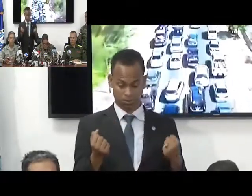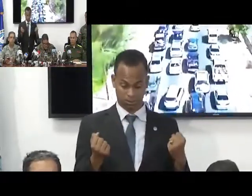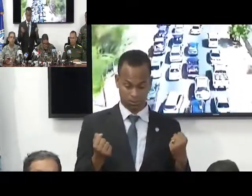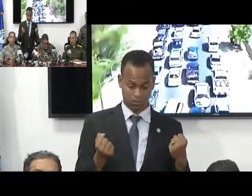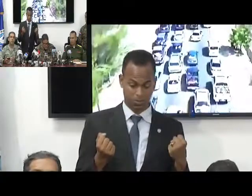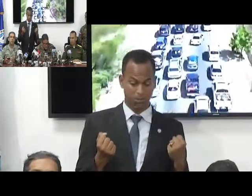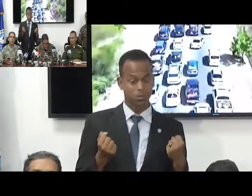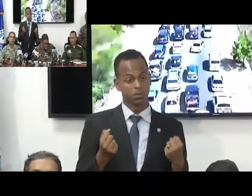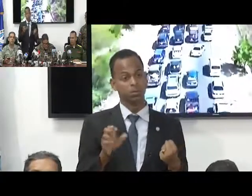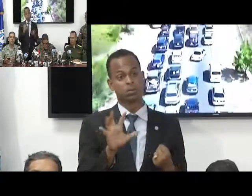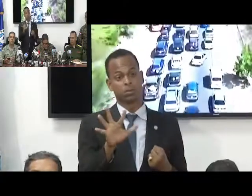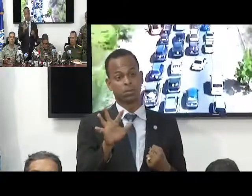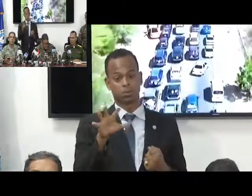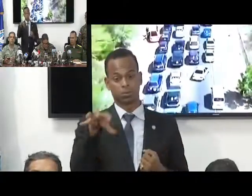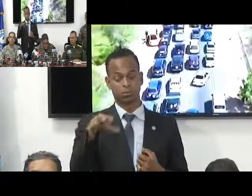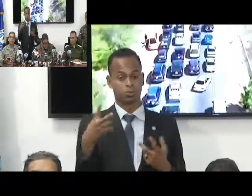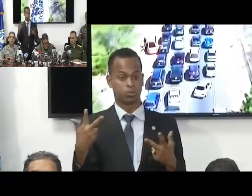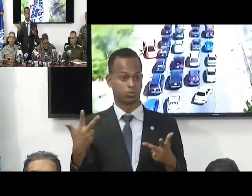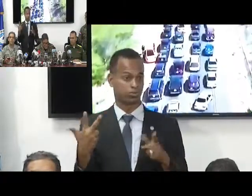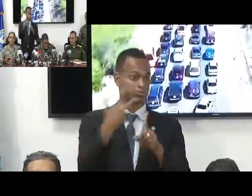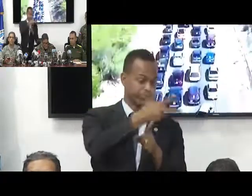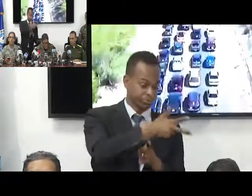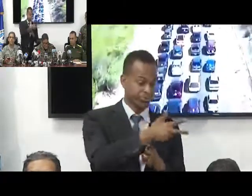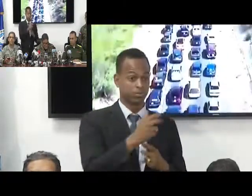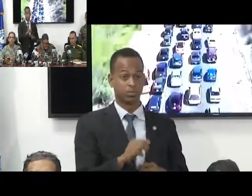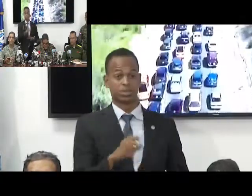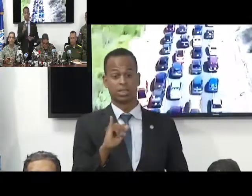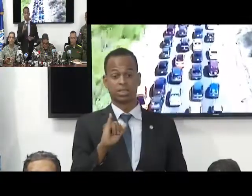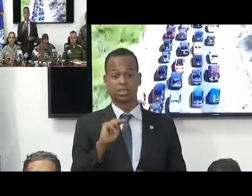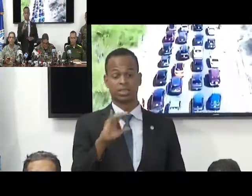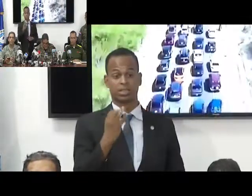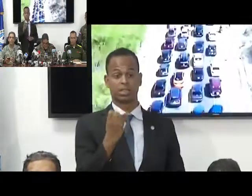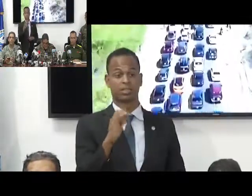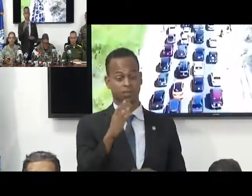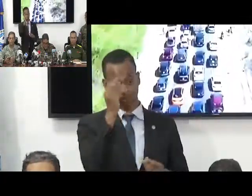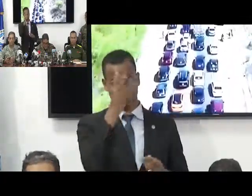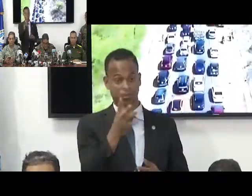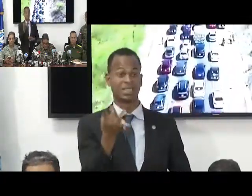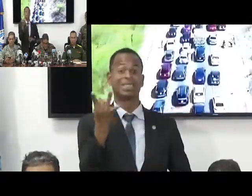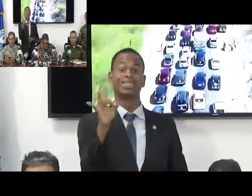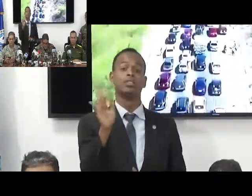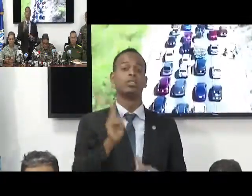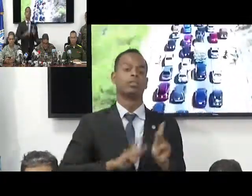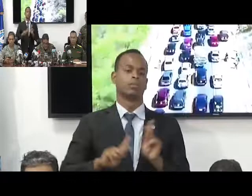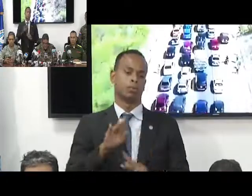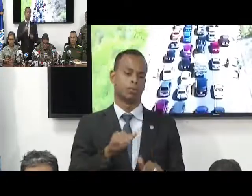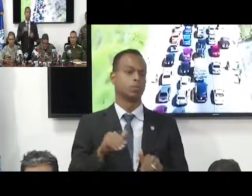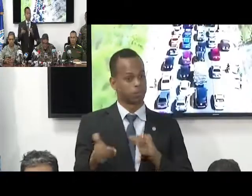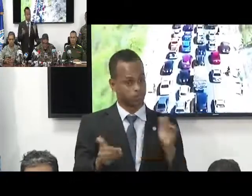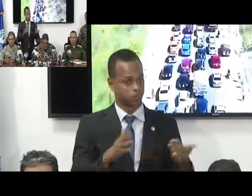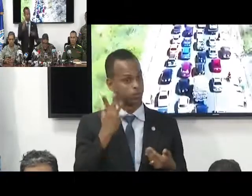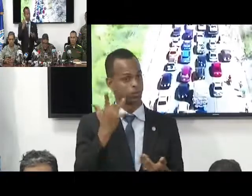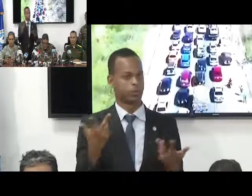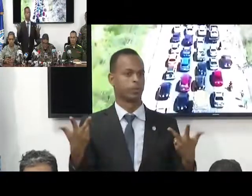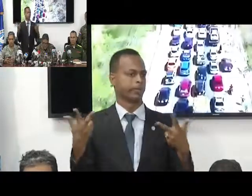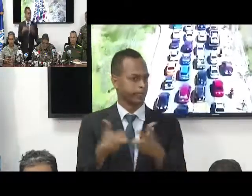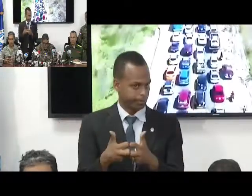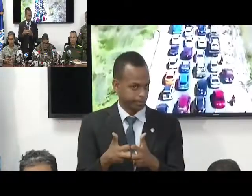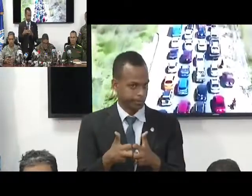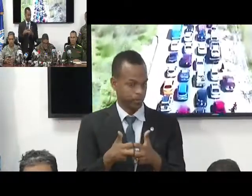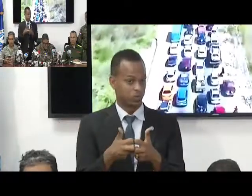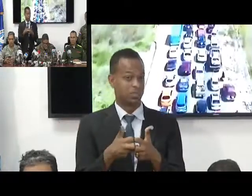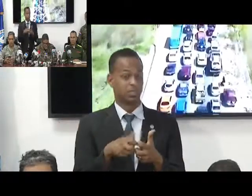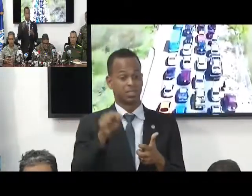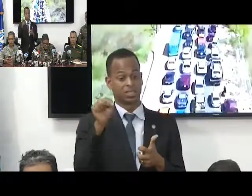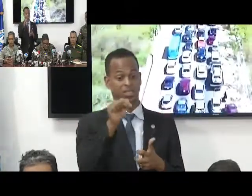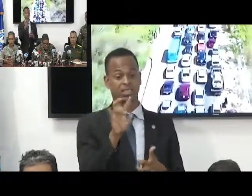vehículos pesados y 5 atropellamientos. El INACI ha certificado que 18 personas han fallecido por accidentes de tránsito, de los